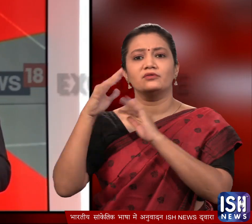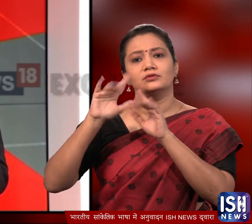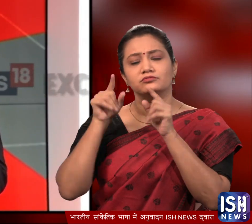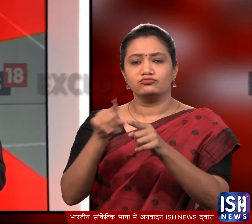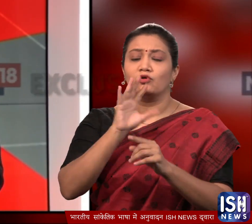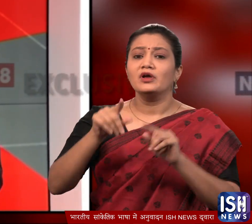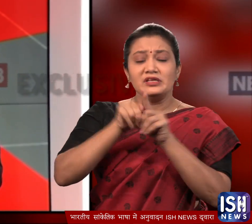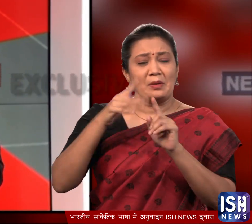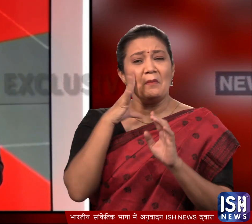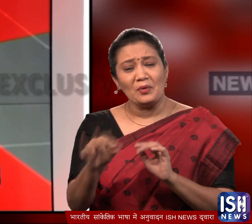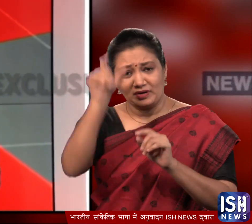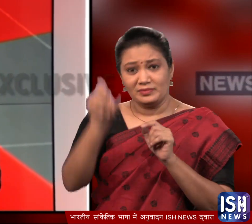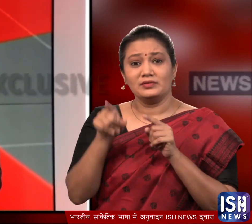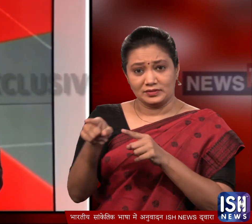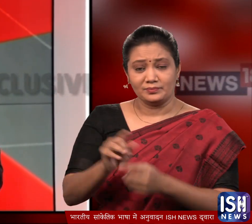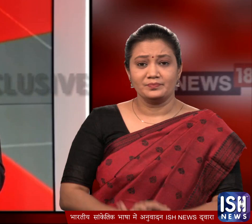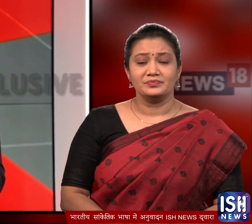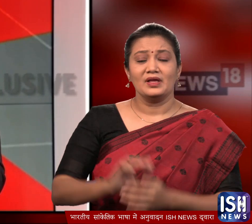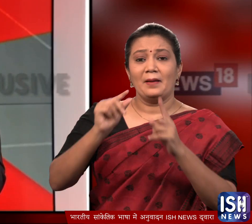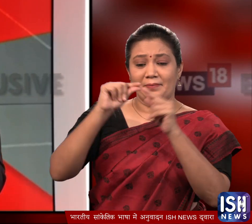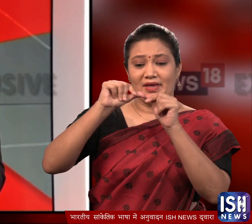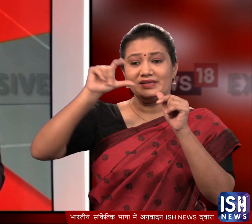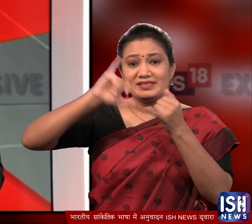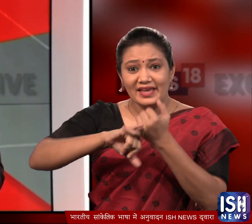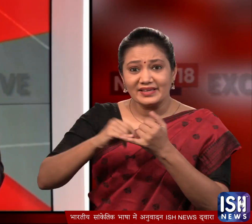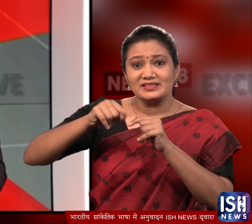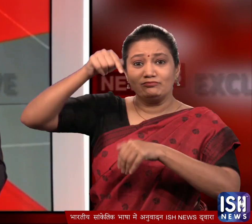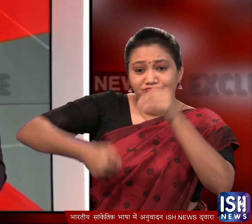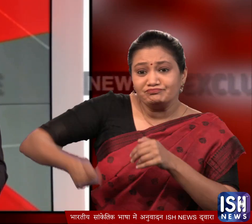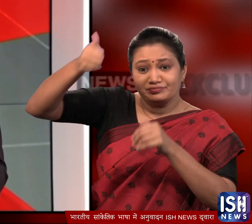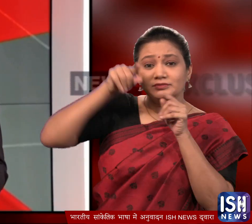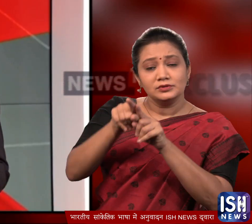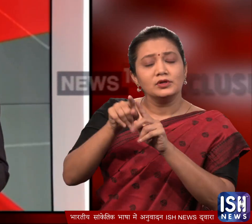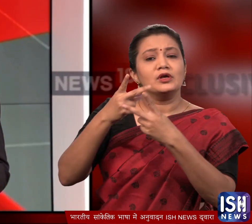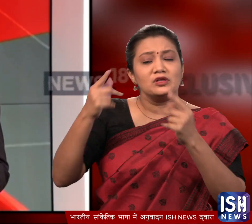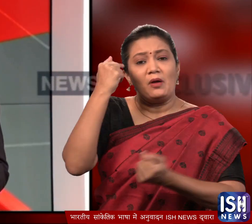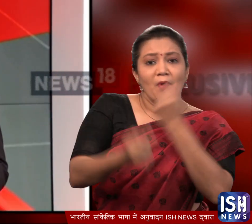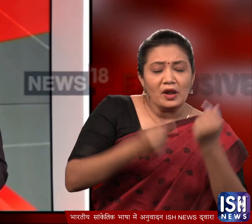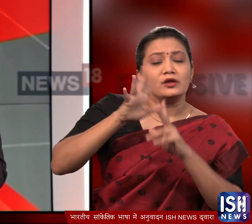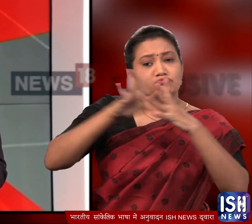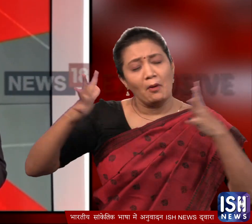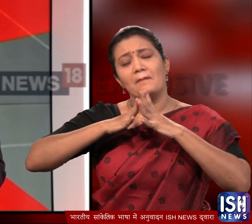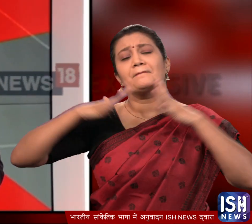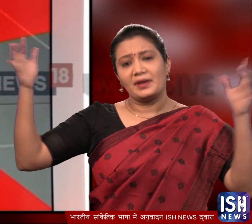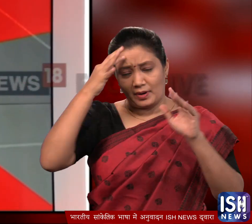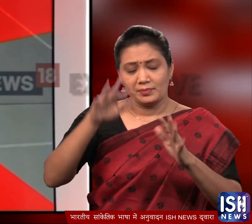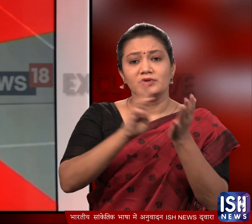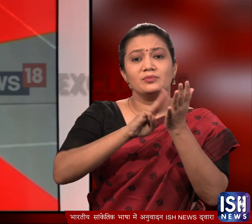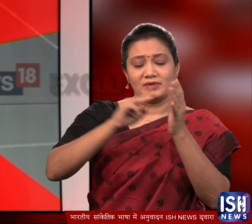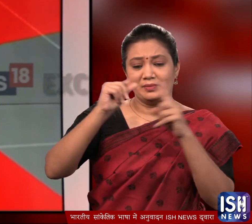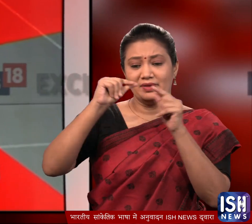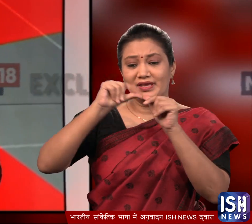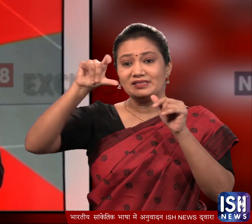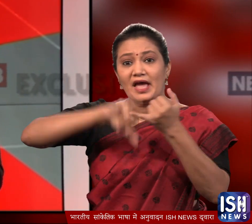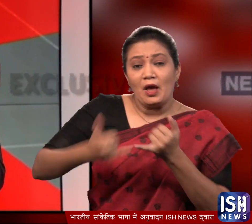अध्यक्ष का पद गांवों में काफी अहम हो गया। पैक्स अध्यक्ष के चुनाव में बवाल भी होता है, जो राजनीतिक रंजिश की वजह बन जाता है। मोतिहारी में